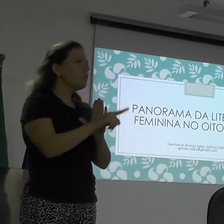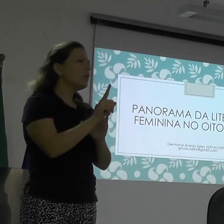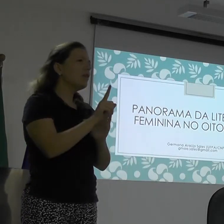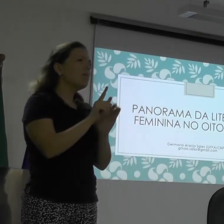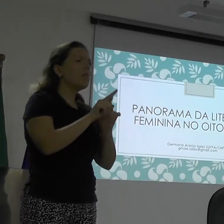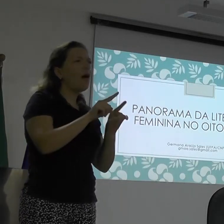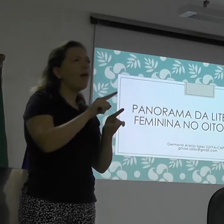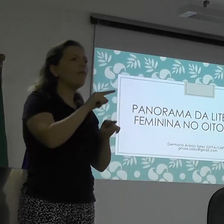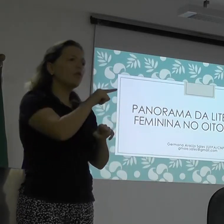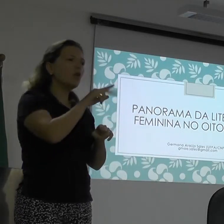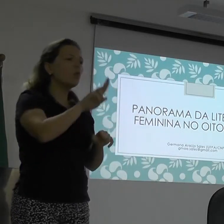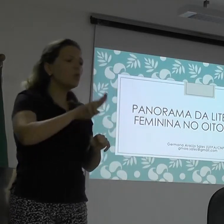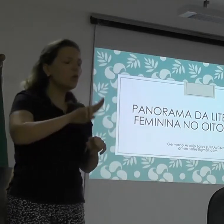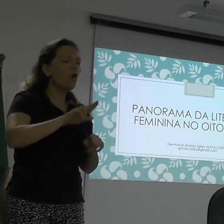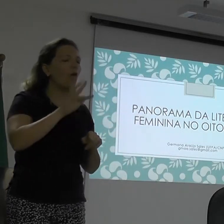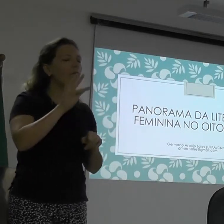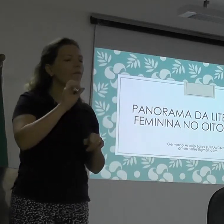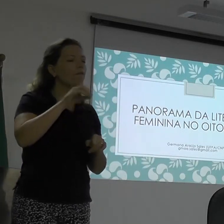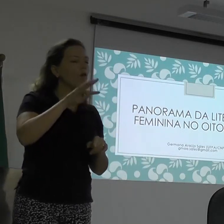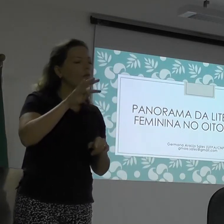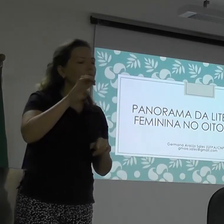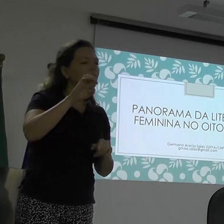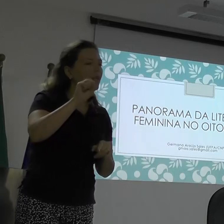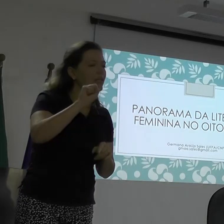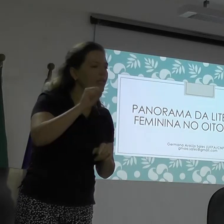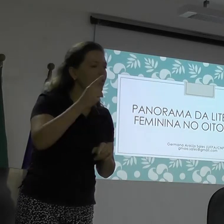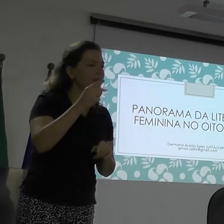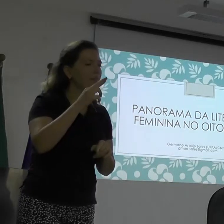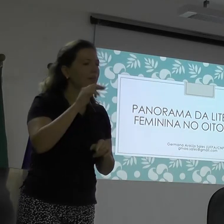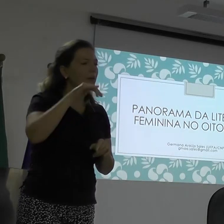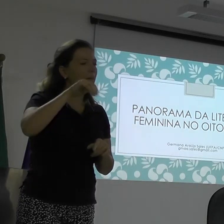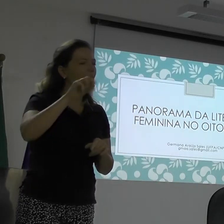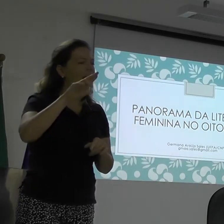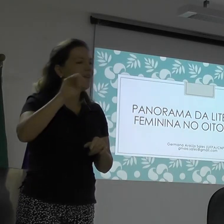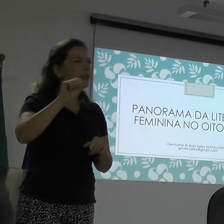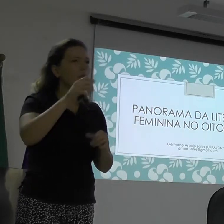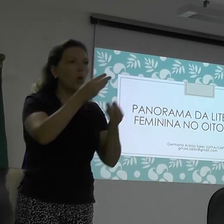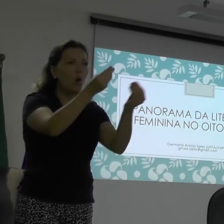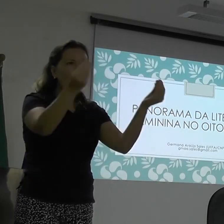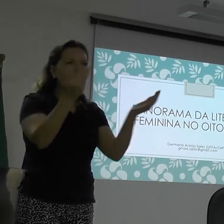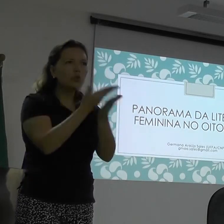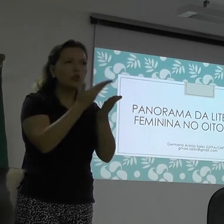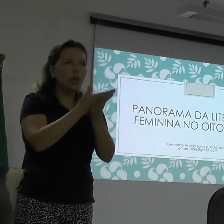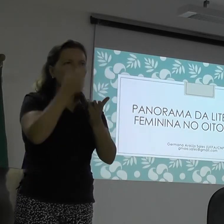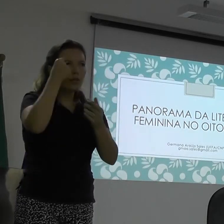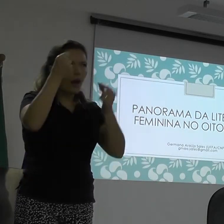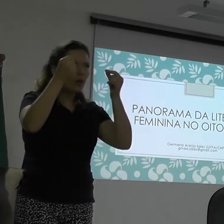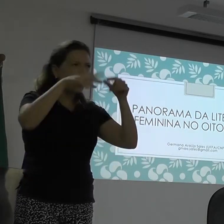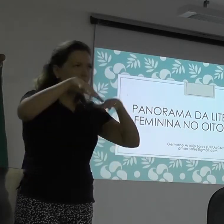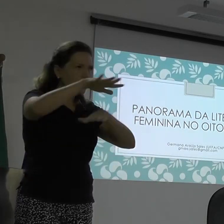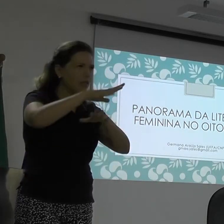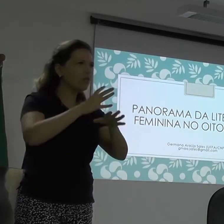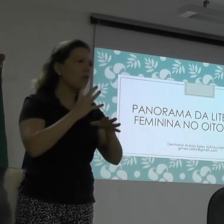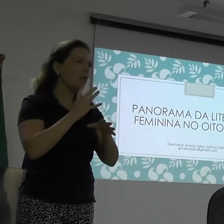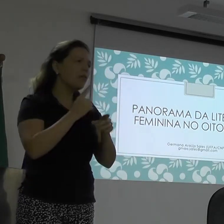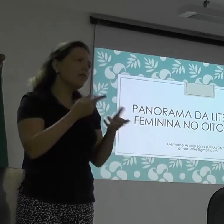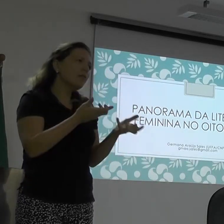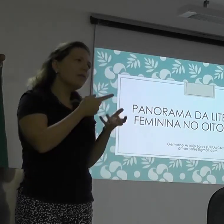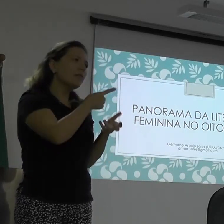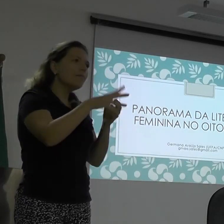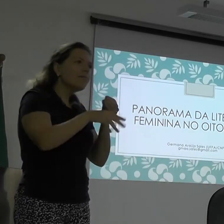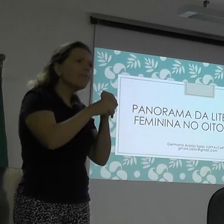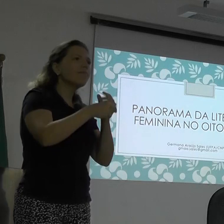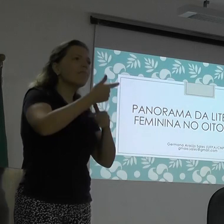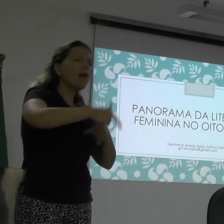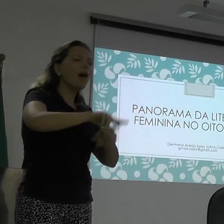Temos muitos alunos aqui de graduação. Se você puder falar dessa importância das pesquisas em